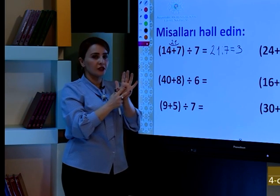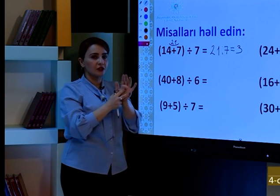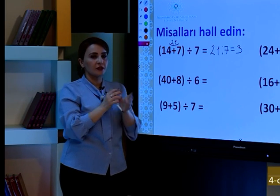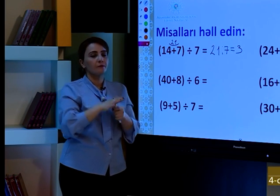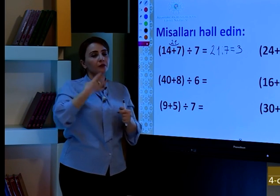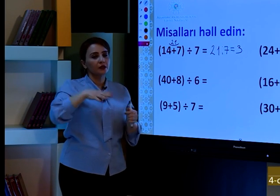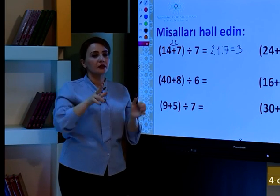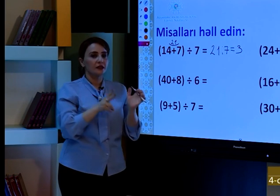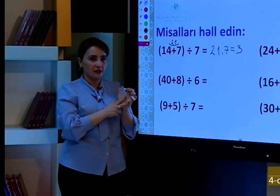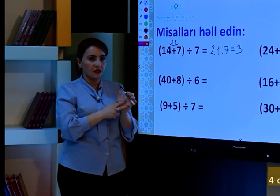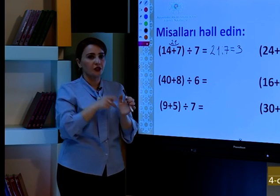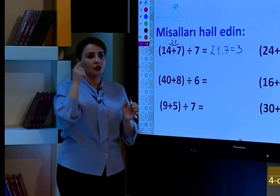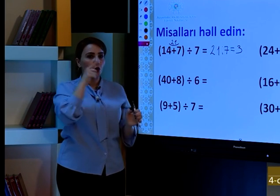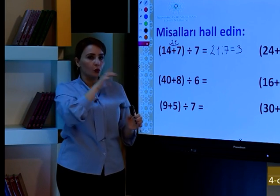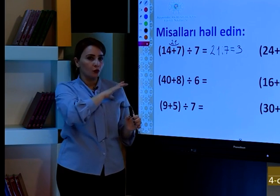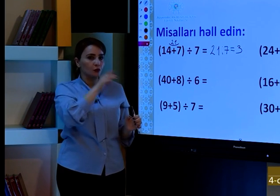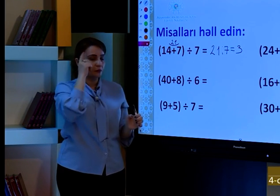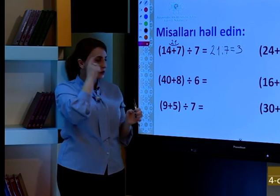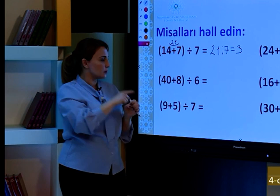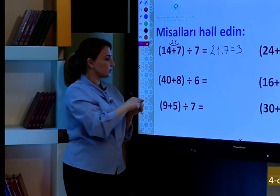40+8. 48 olduğunu bilirik.